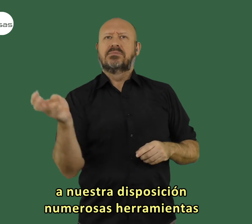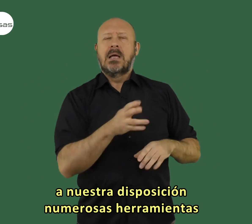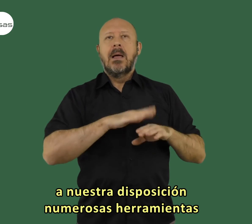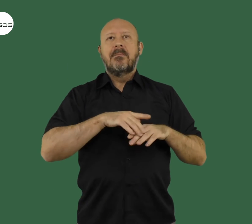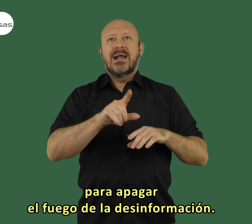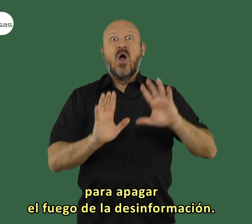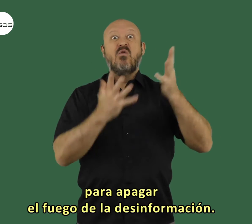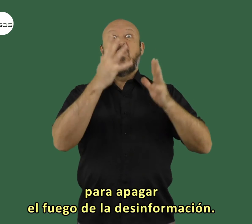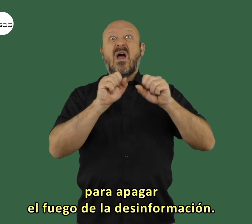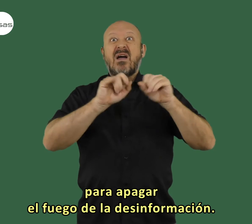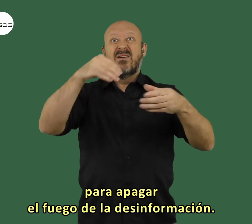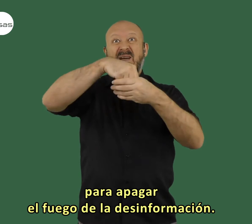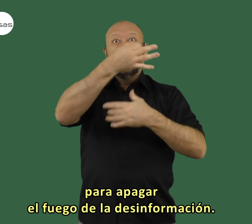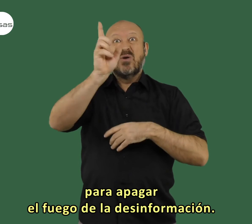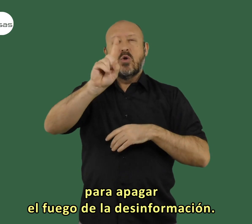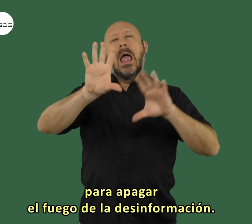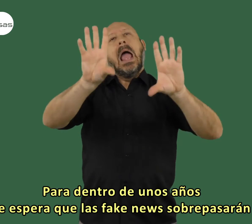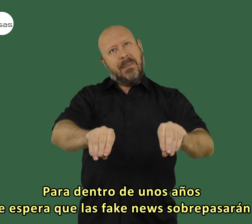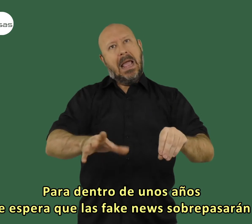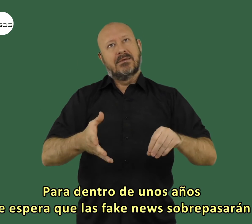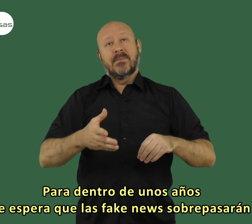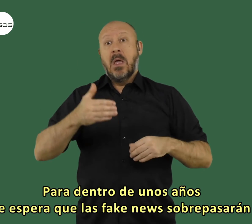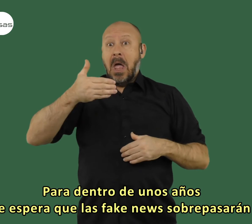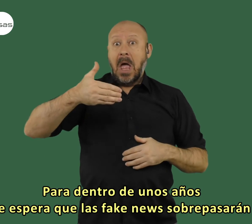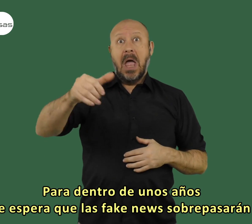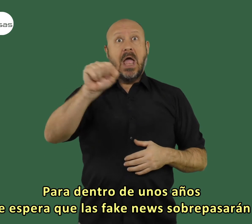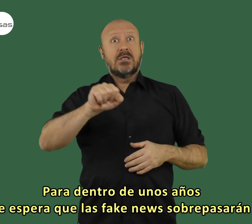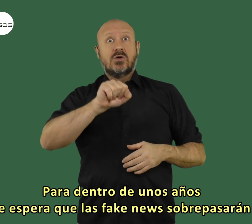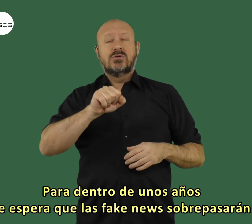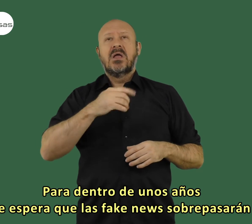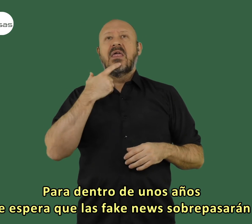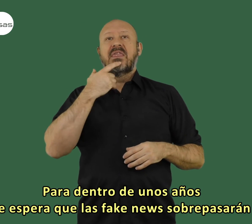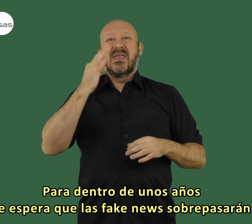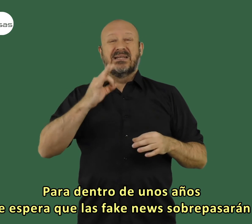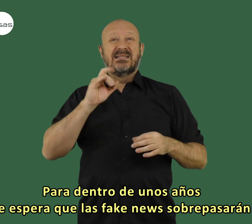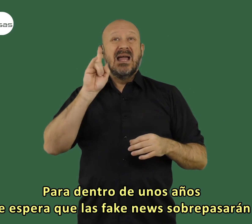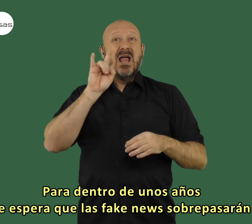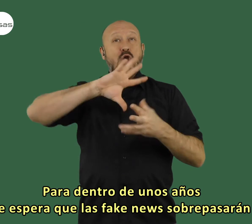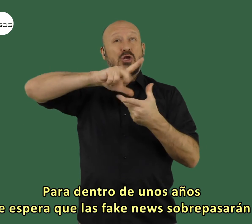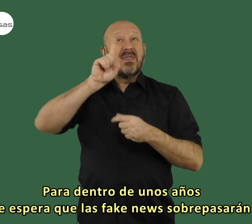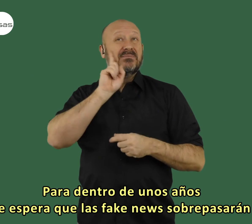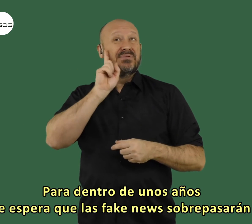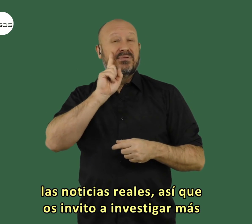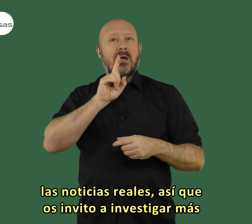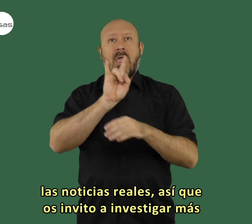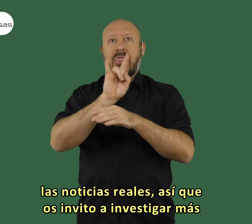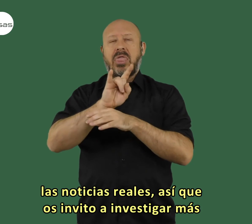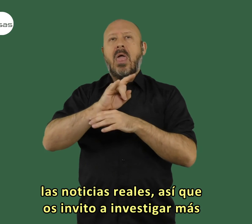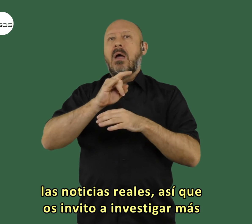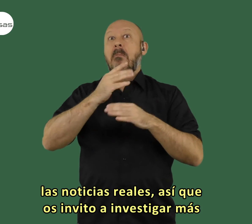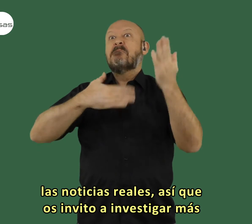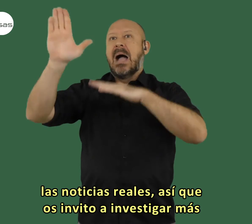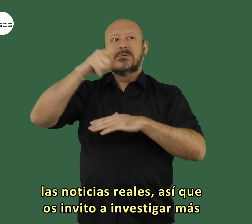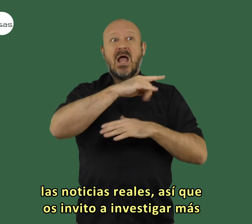numerosas herramientas para apagar el fuego de la desinformación. Para dentro de unos años, se espera que las fake news sobrepasarán las noticias